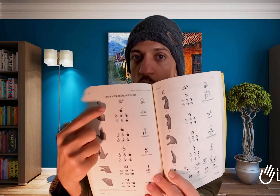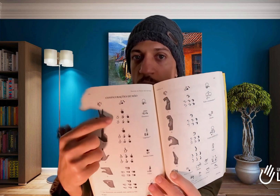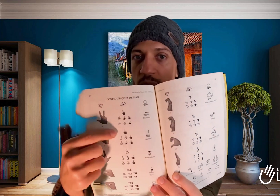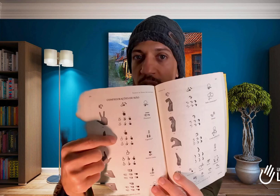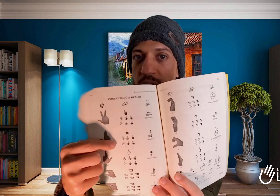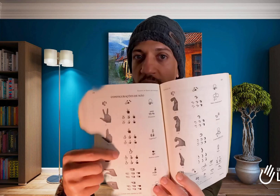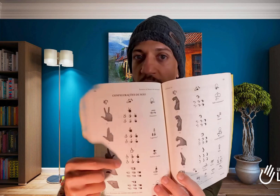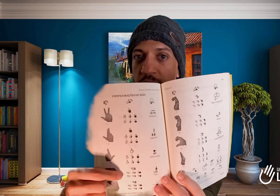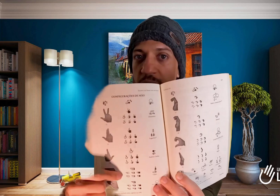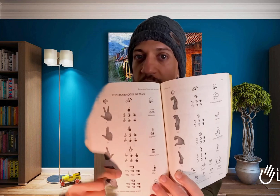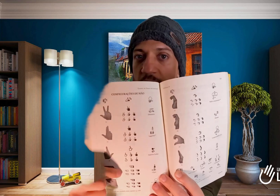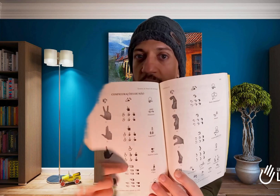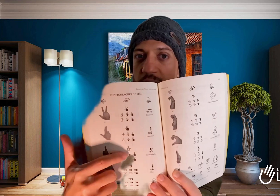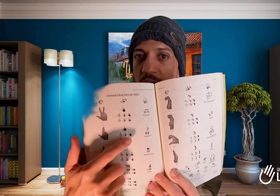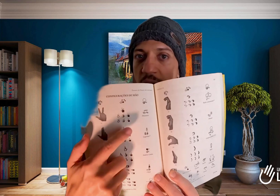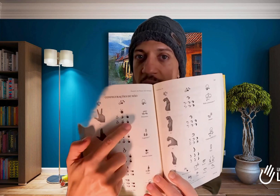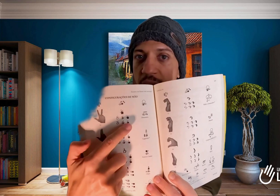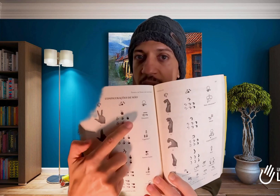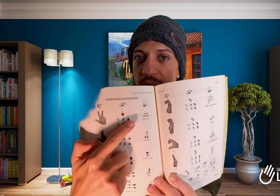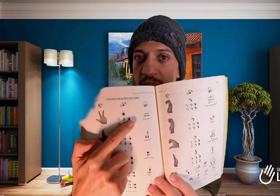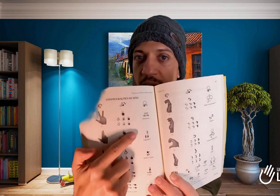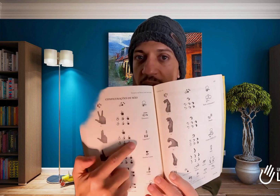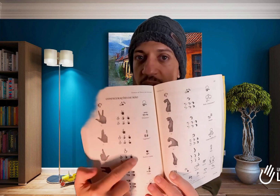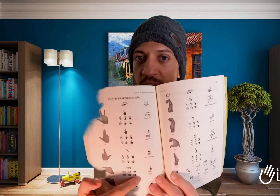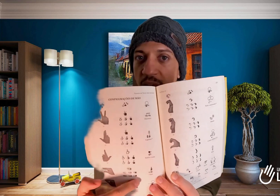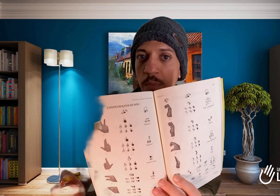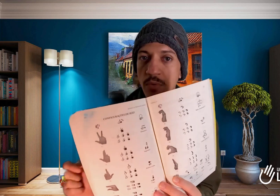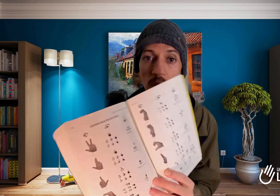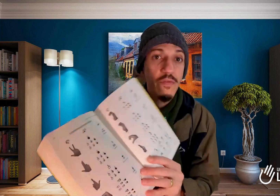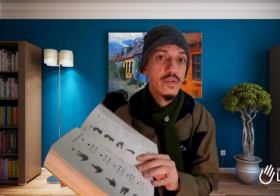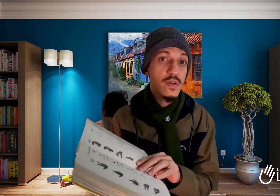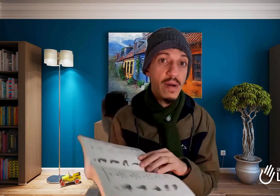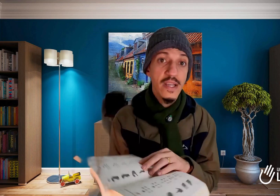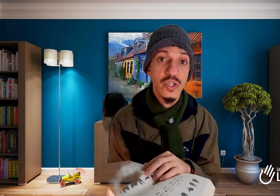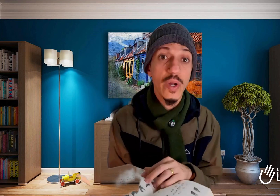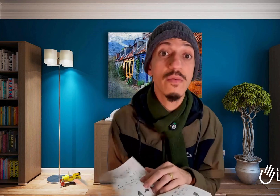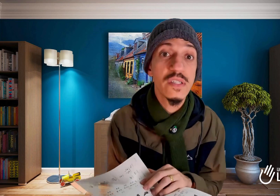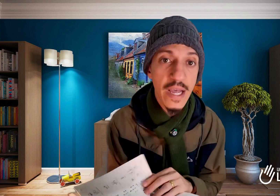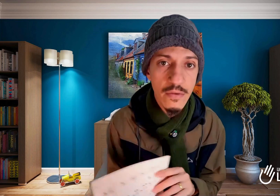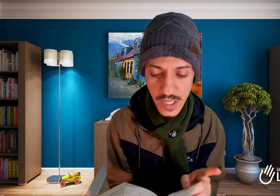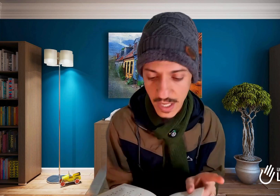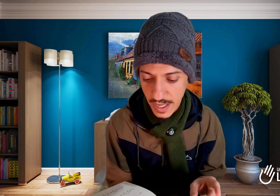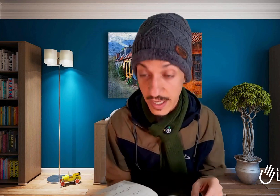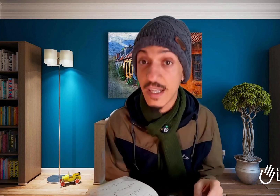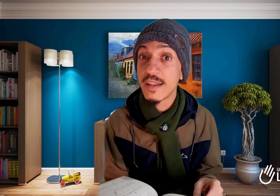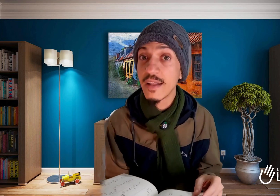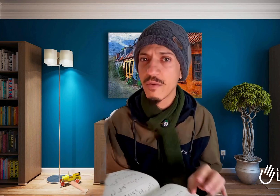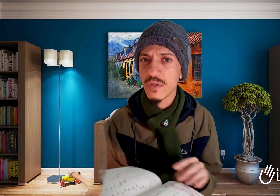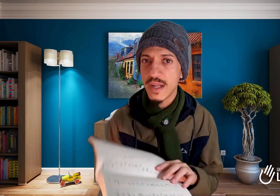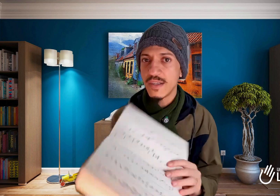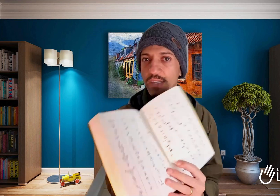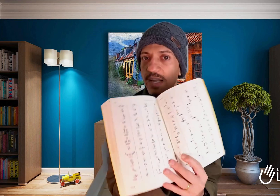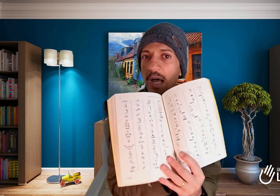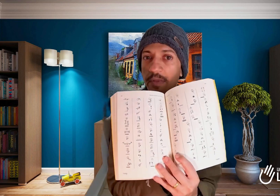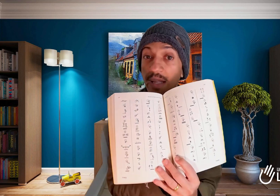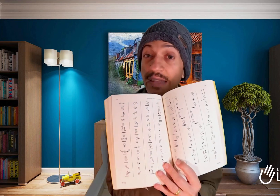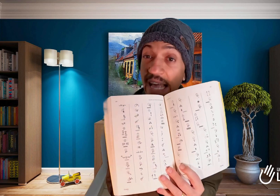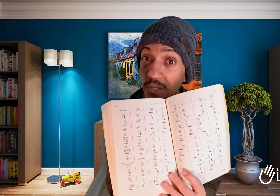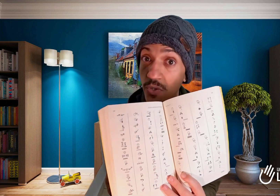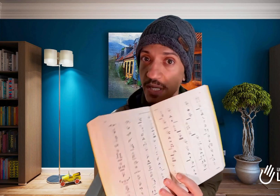se escreve eles. Aqui tem sinais de exemplo. No livro são mais de 871 sinais de exemplo, tem textos escritos